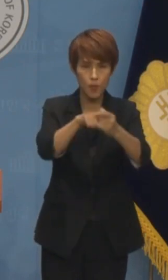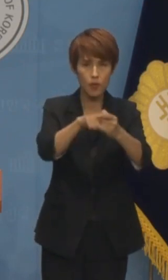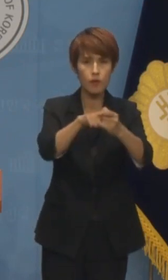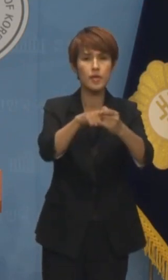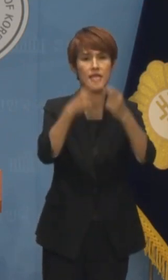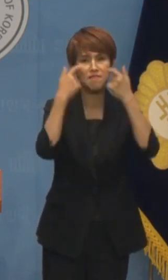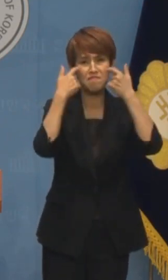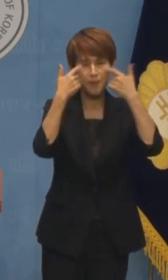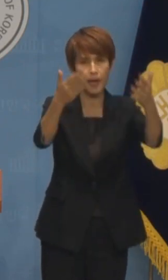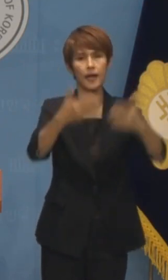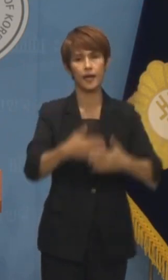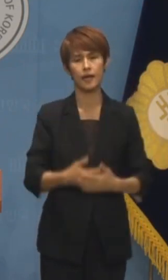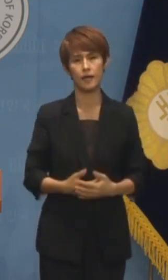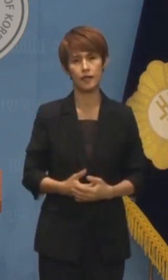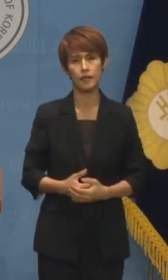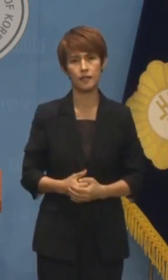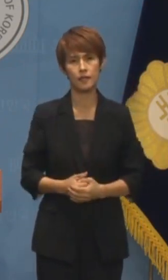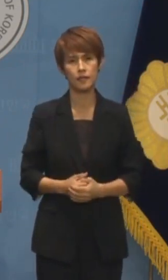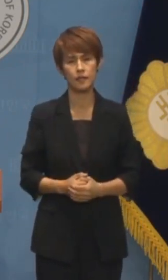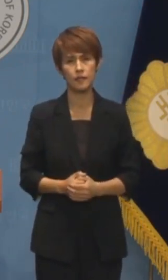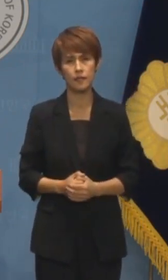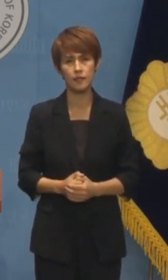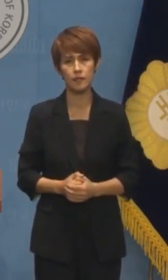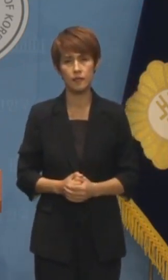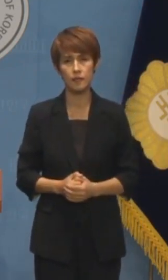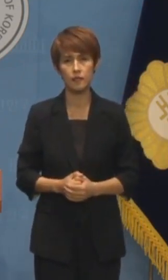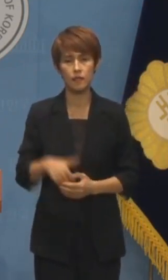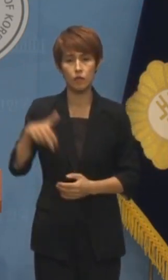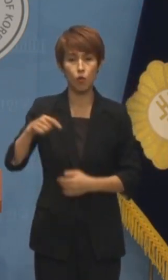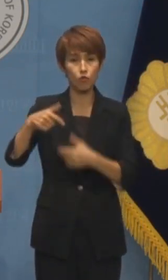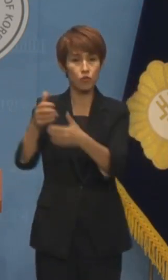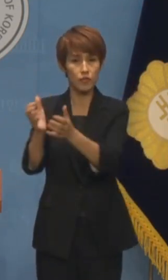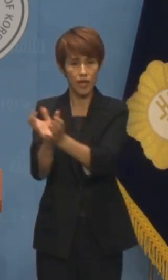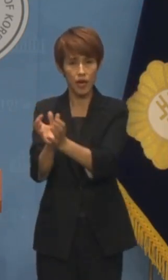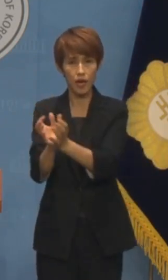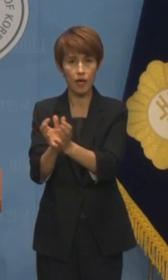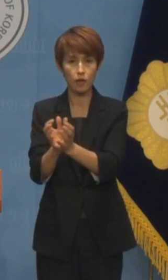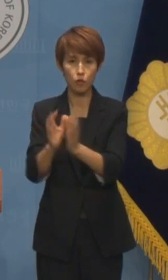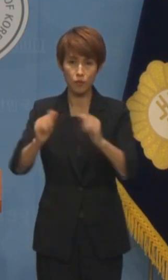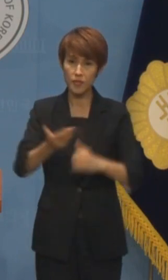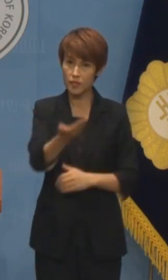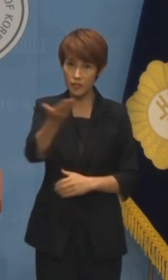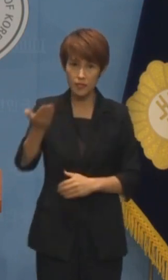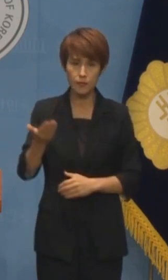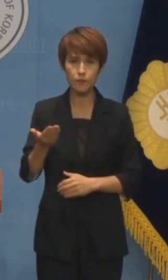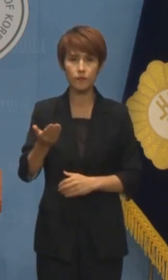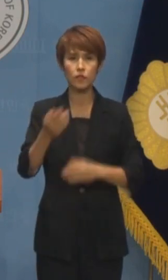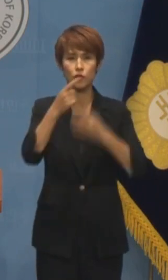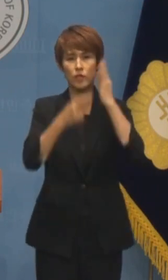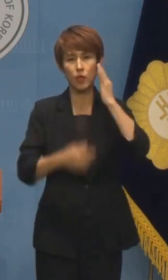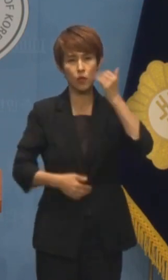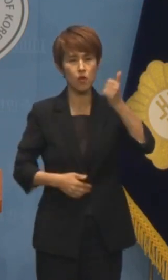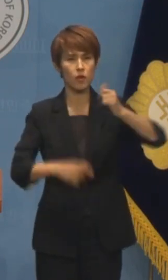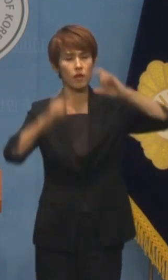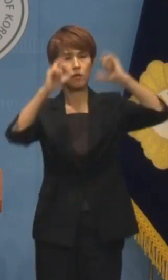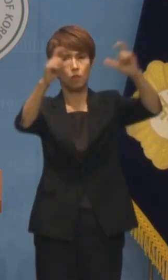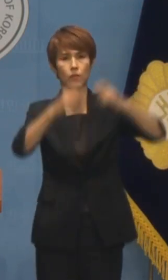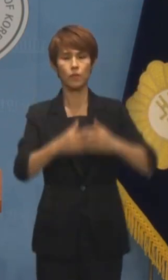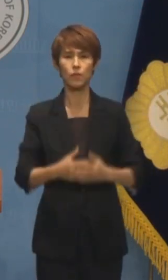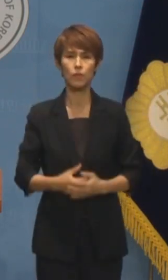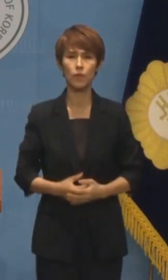있음이 만천하에 드러났습니다. 조국혁신당과 우리 국민들은 윤석열 대통령에게